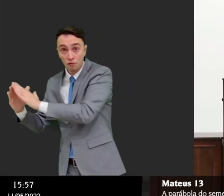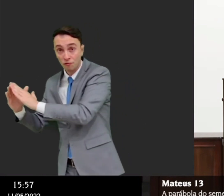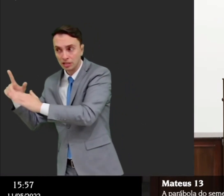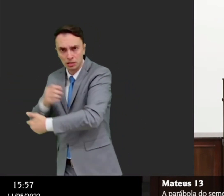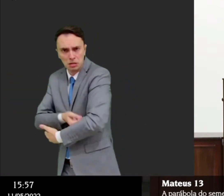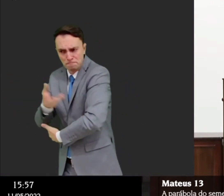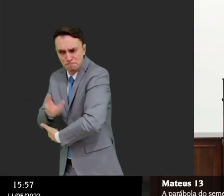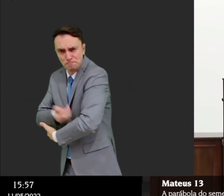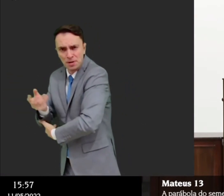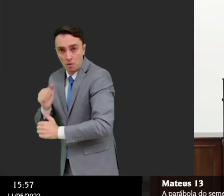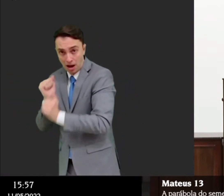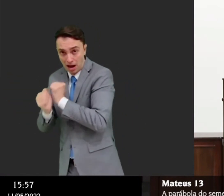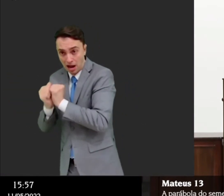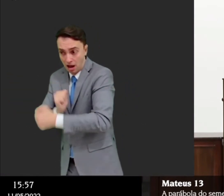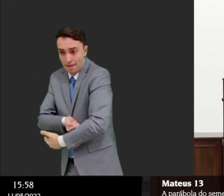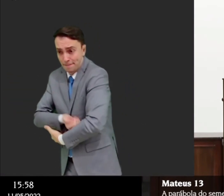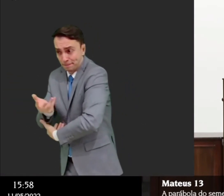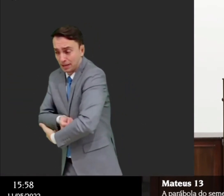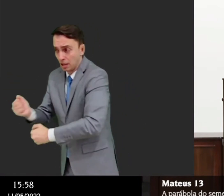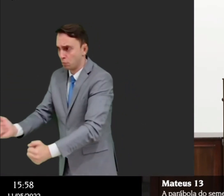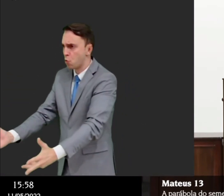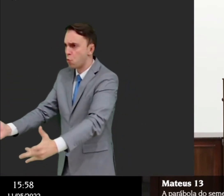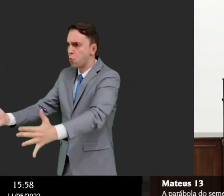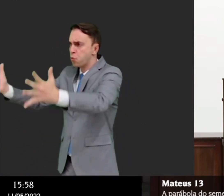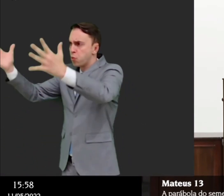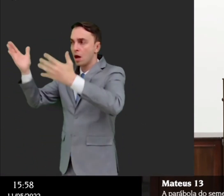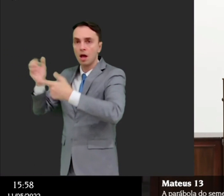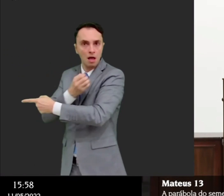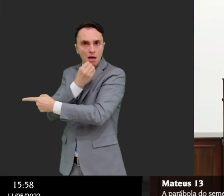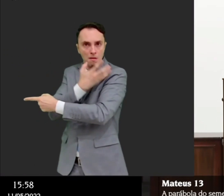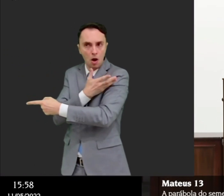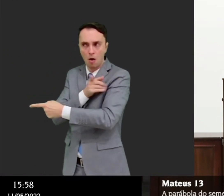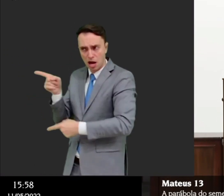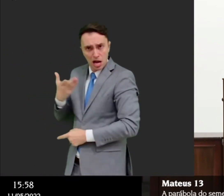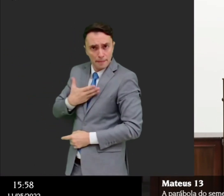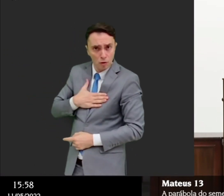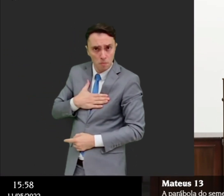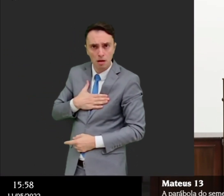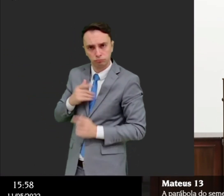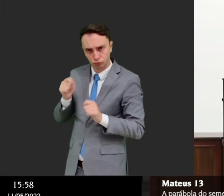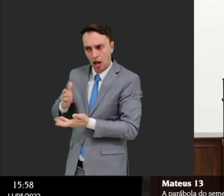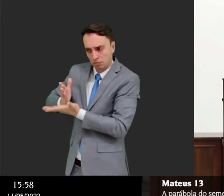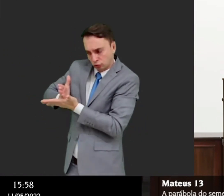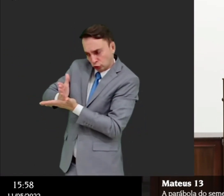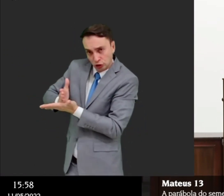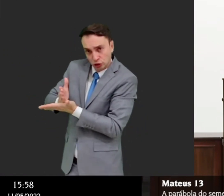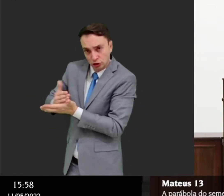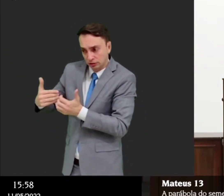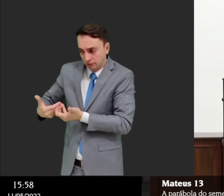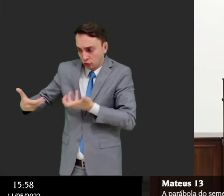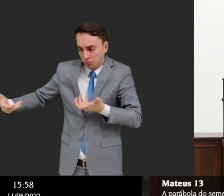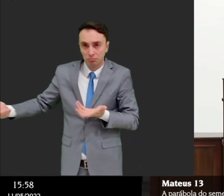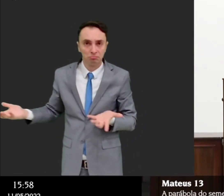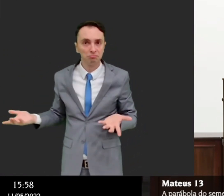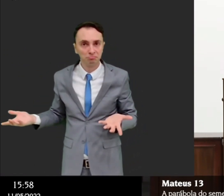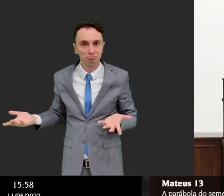só paia. Não tem nada, mas ele tem bastante. Ele é amigo meu, me dá um pouco. Me vende um pouco. Acertamos um